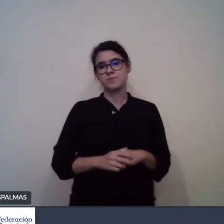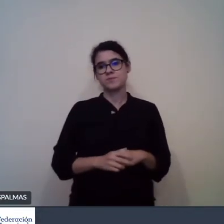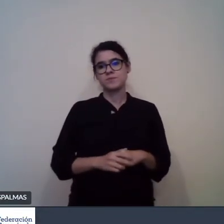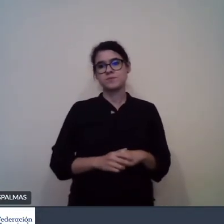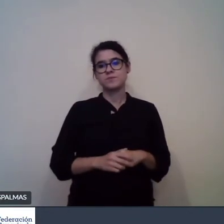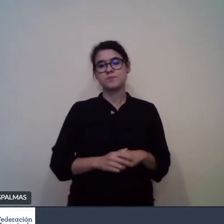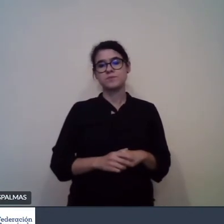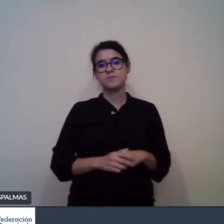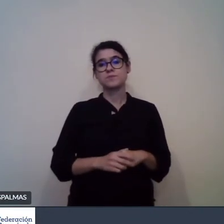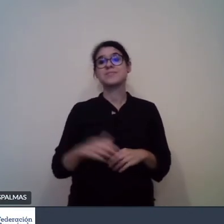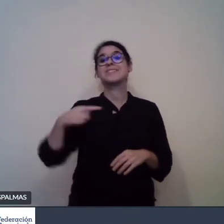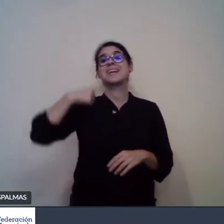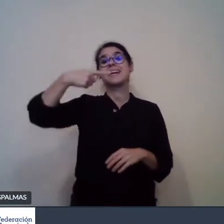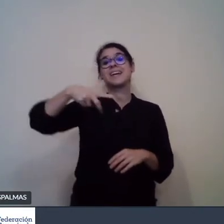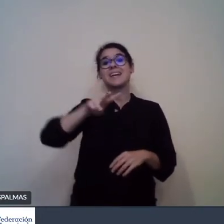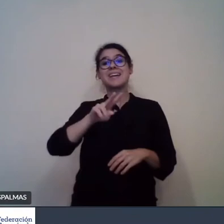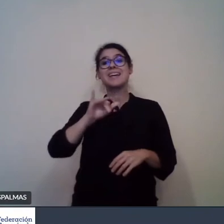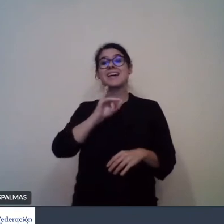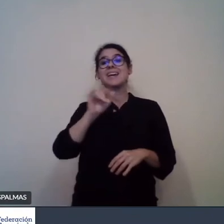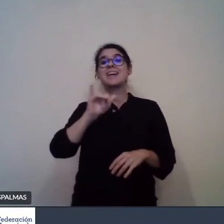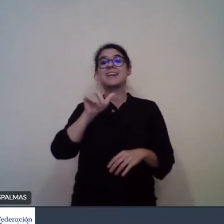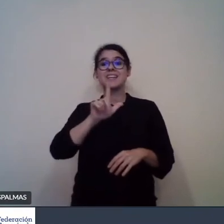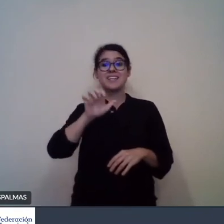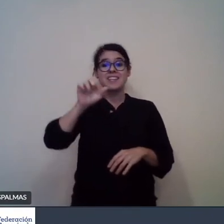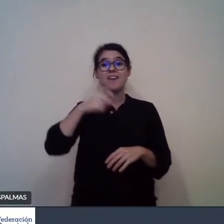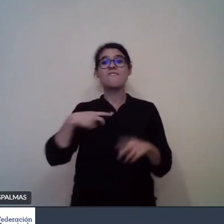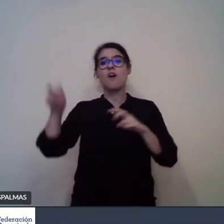Guillem sigue buscando la triangulación, a pesar de que podía haber dado el pase